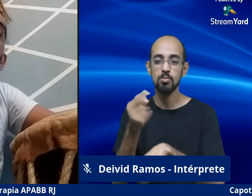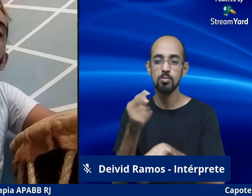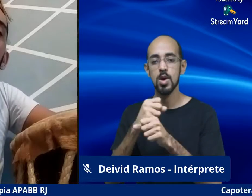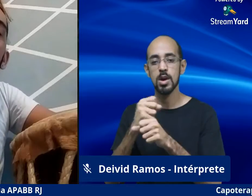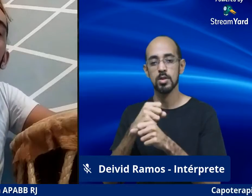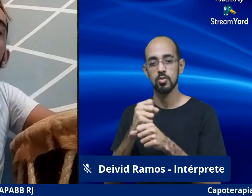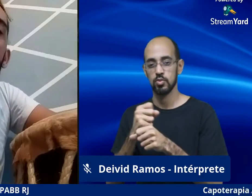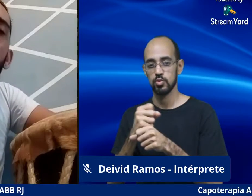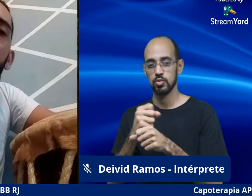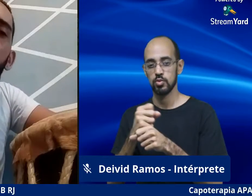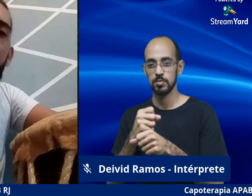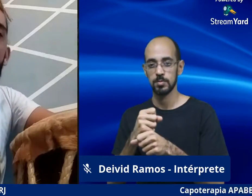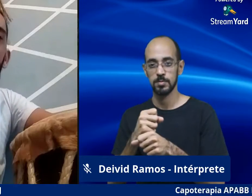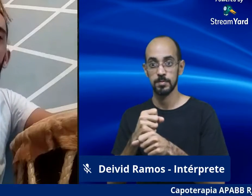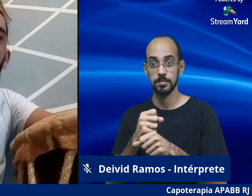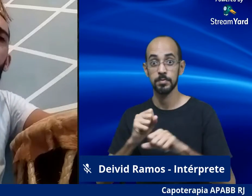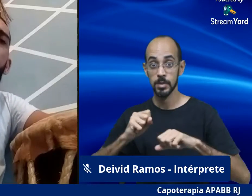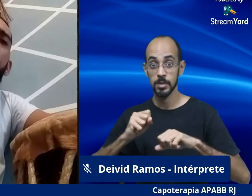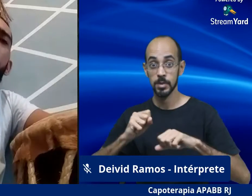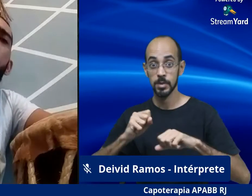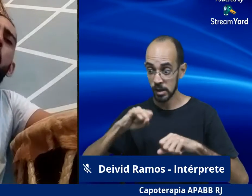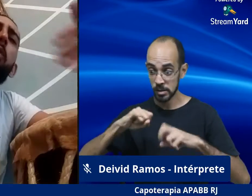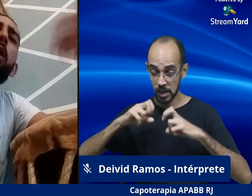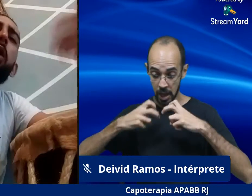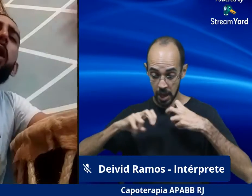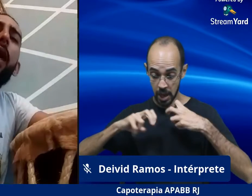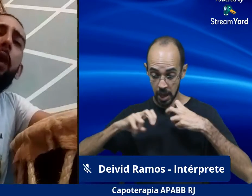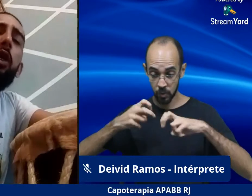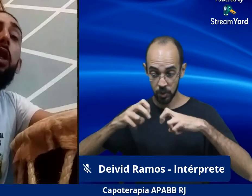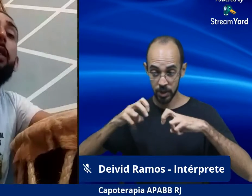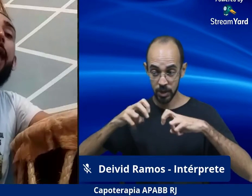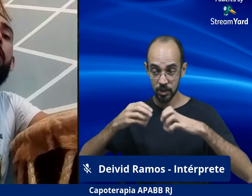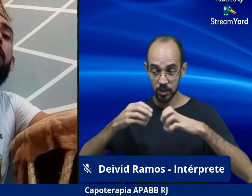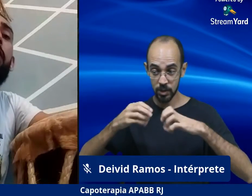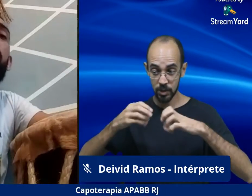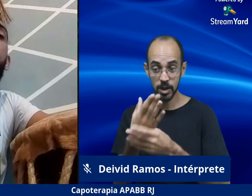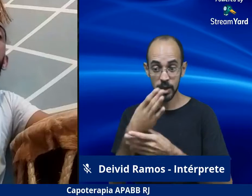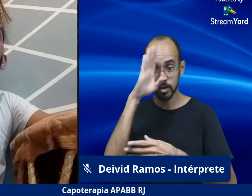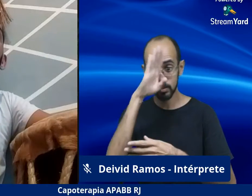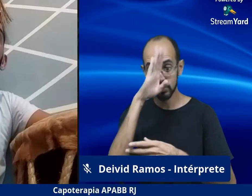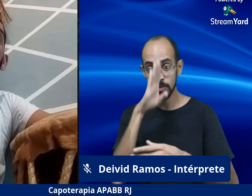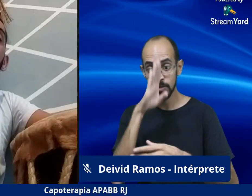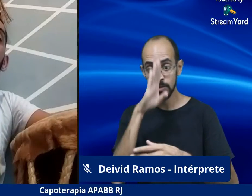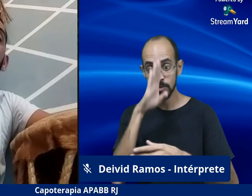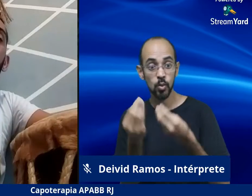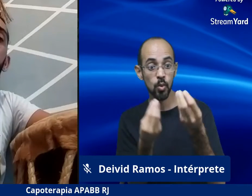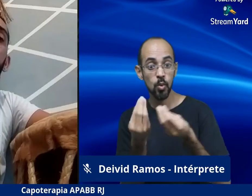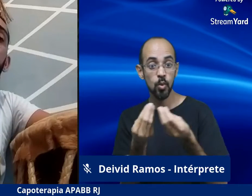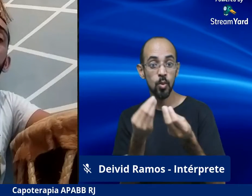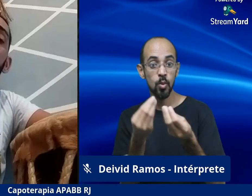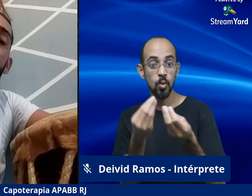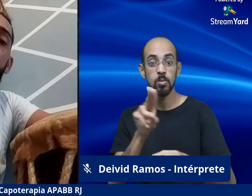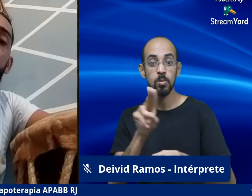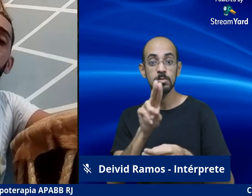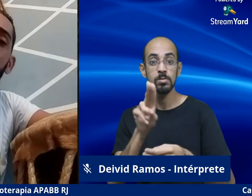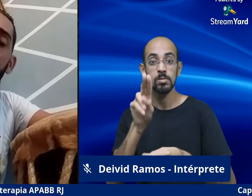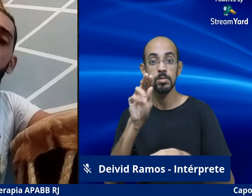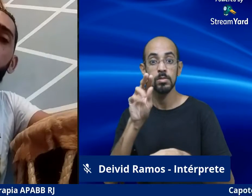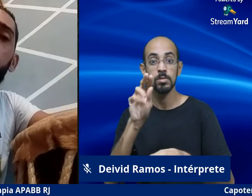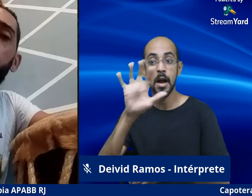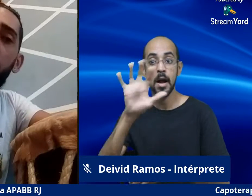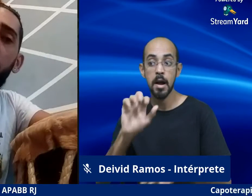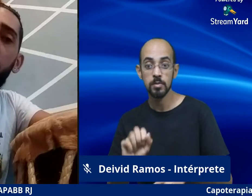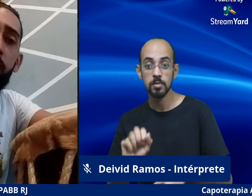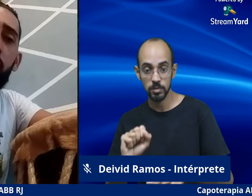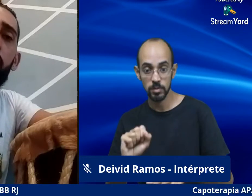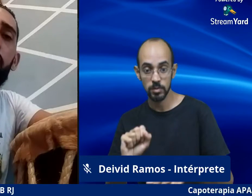a capoeira nasceu aqui no Brasil, como que era utilizado esse birimbau? Né? Esse birimbau,